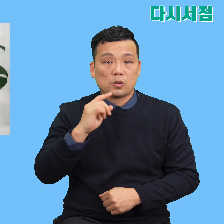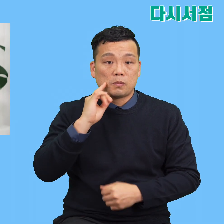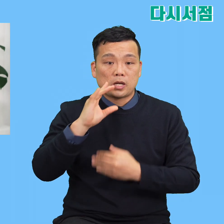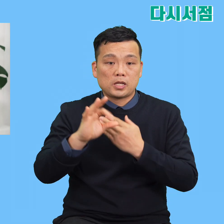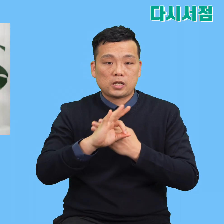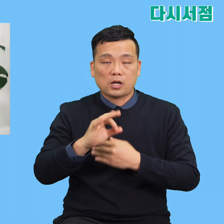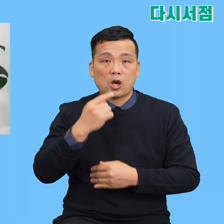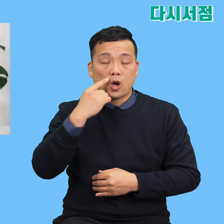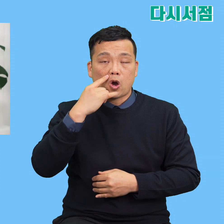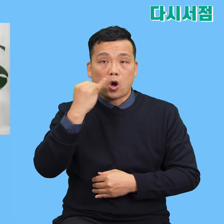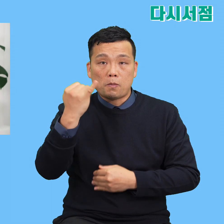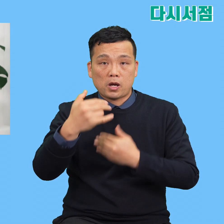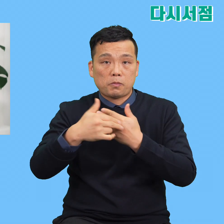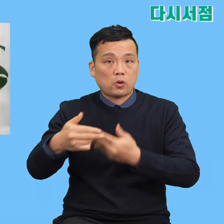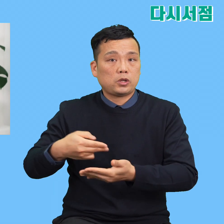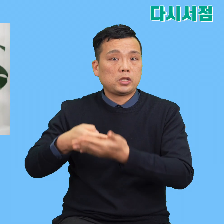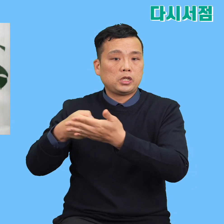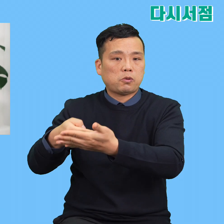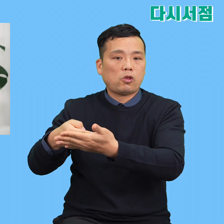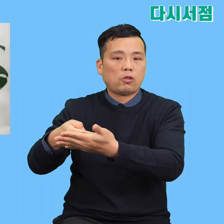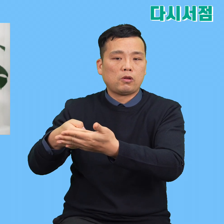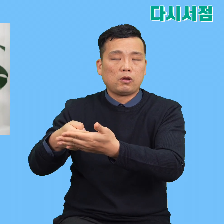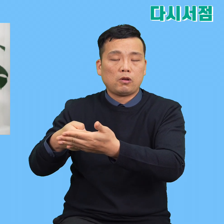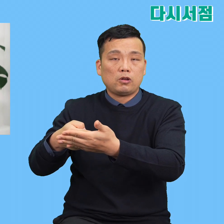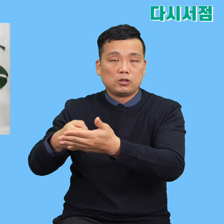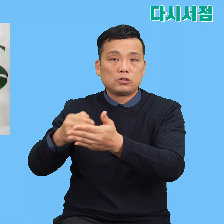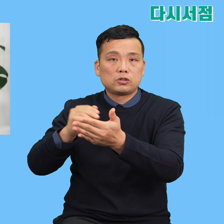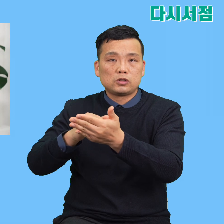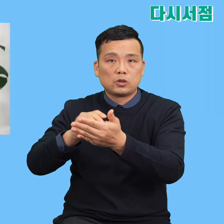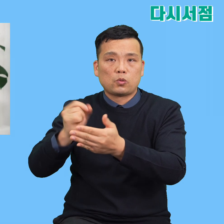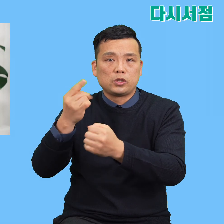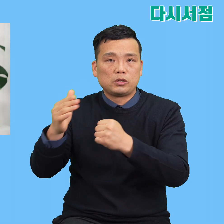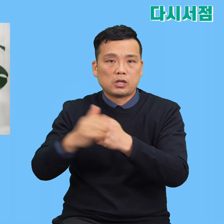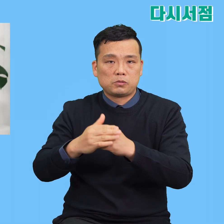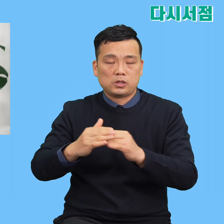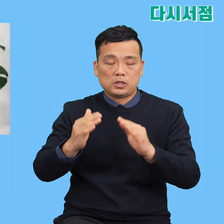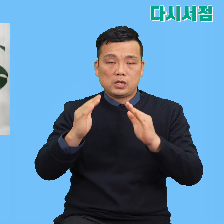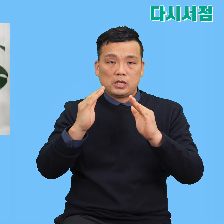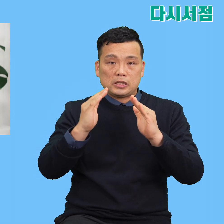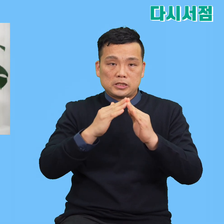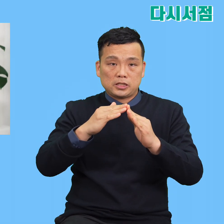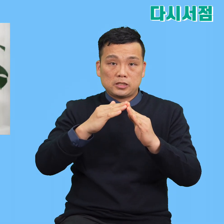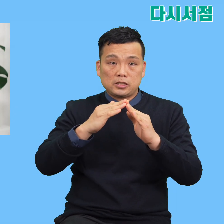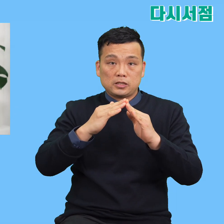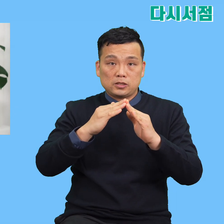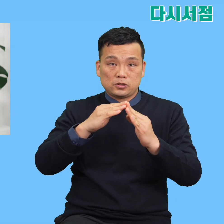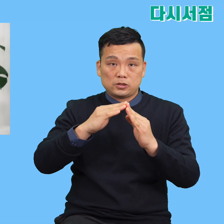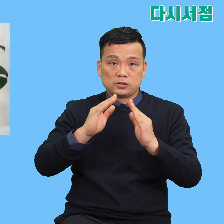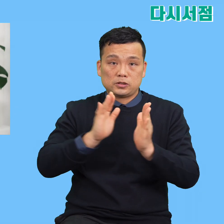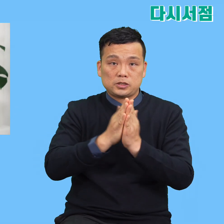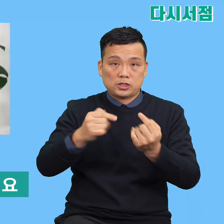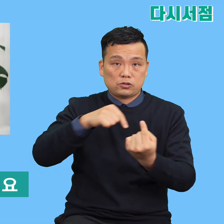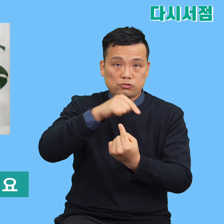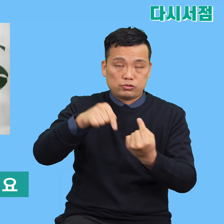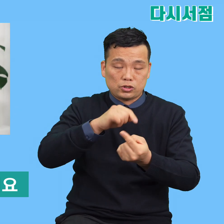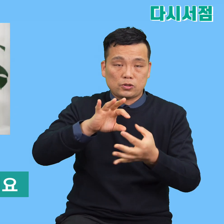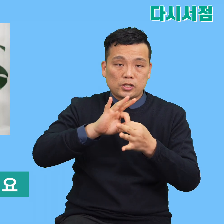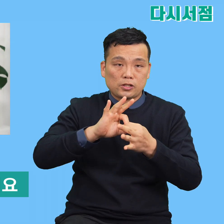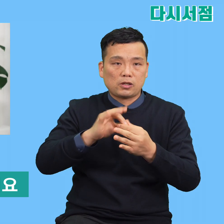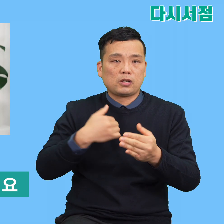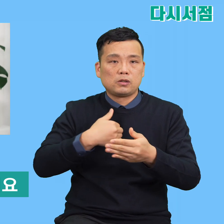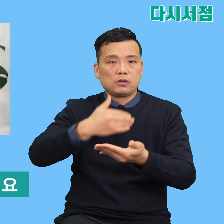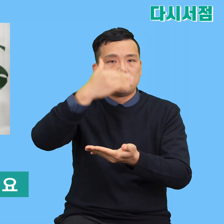엄마가 뭐 입원을 했어요. 그래서 뭐 저는 이제 책방 운영을 해야 되니까 이제 또 그런 걸 올린단 말이에요. 뭐 며칠간 못 엽니다. 그러면은